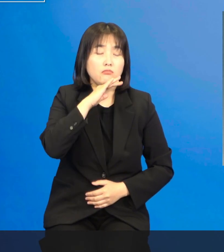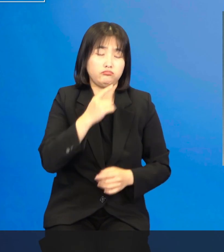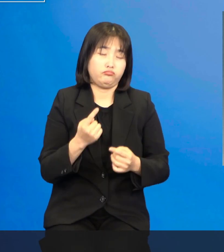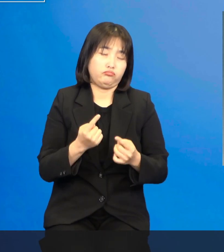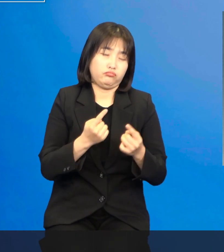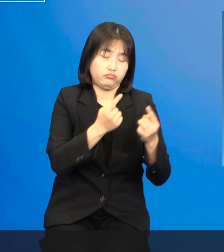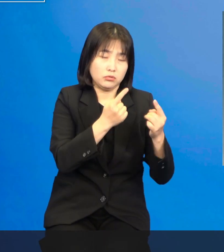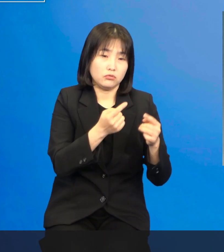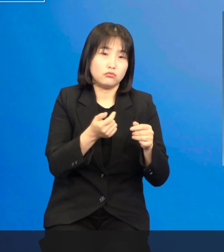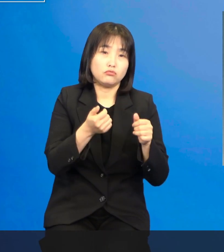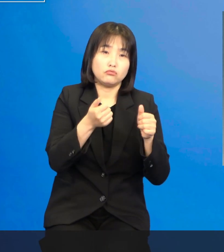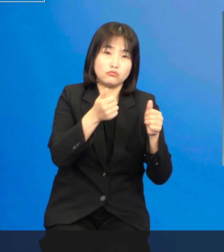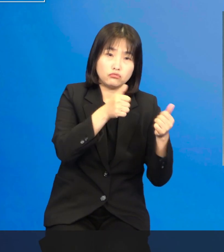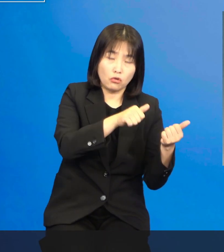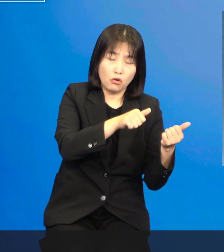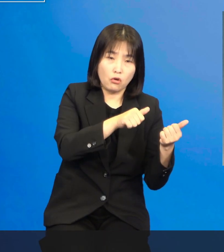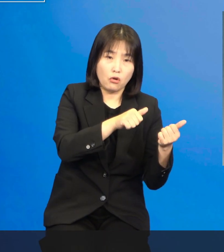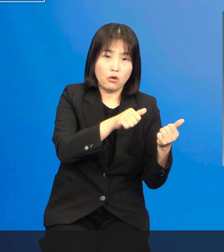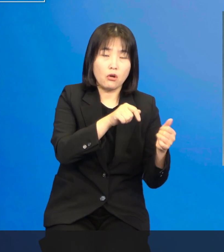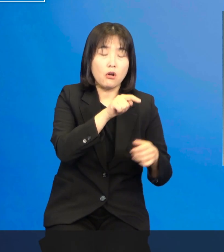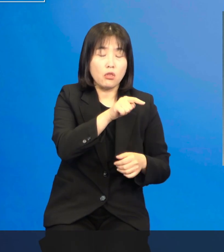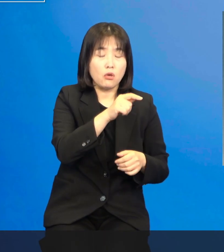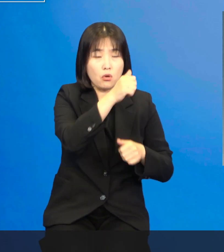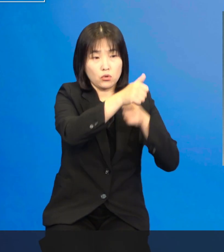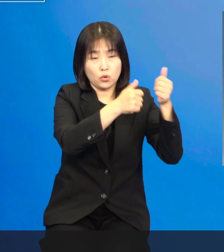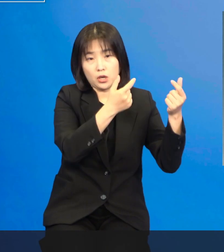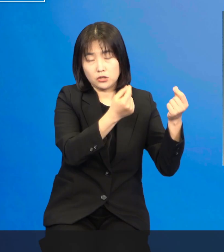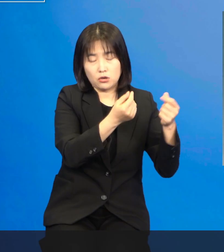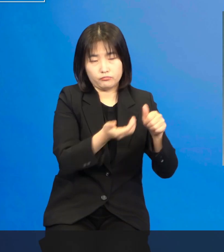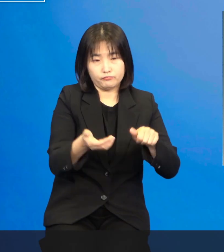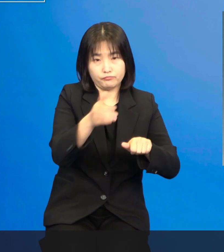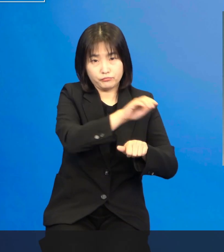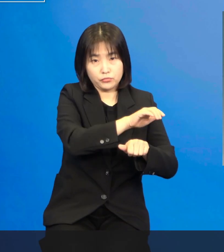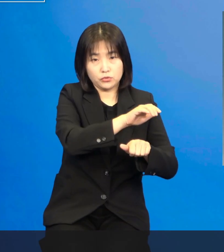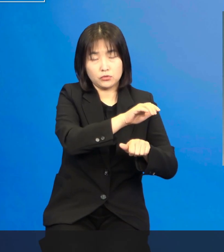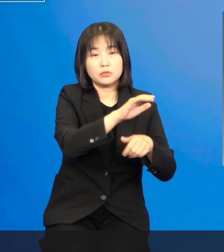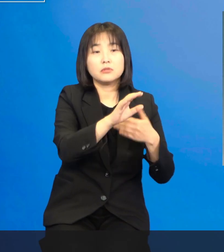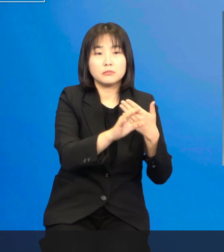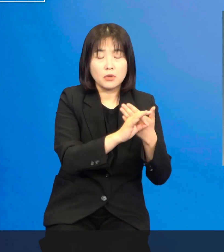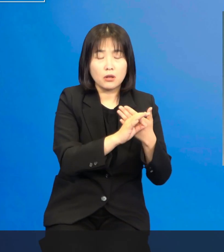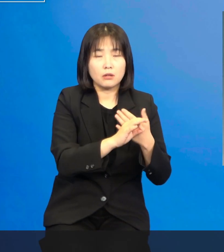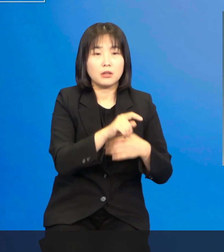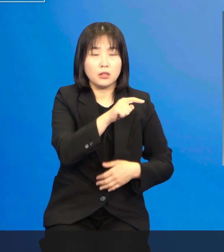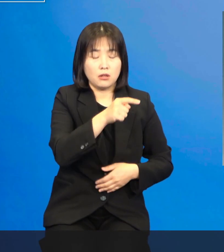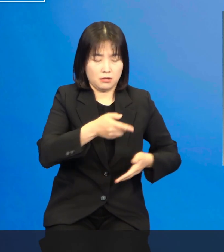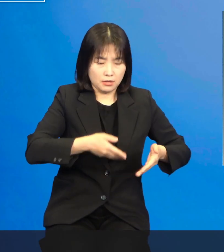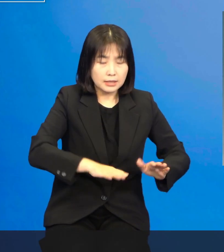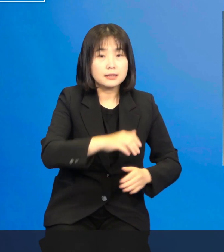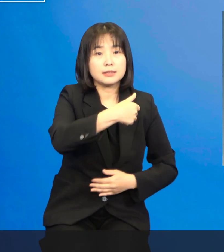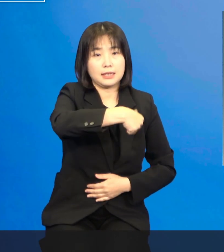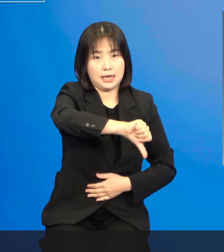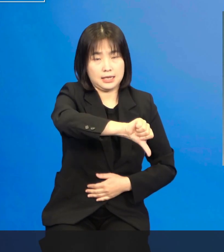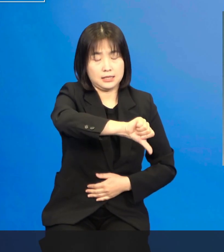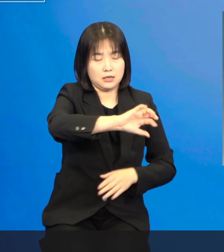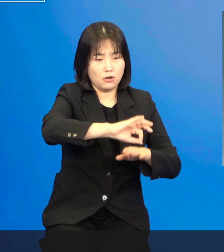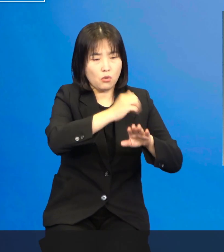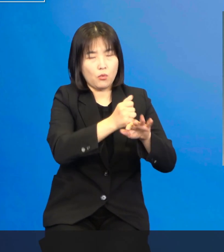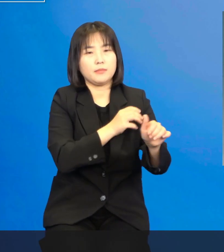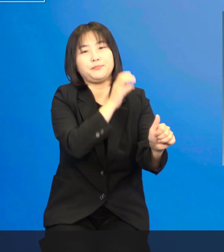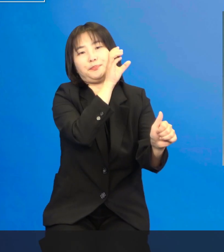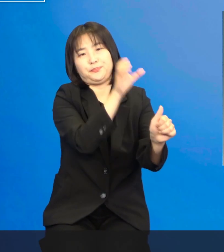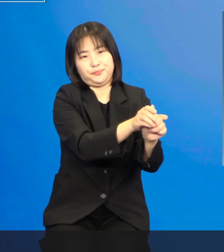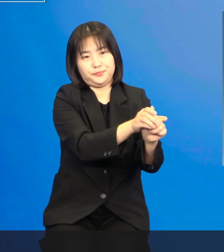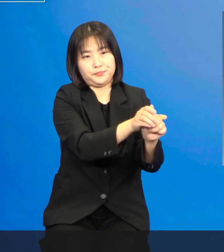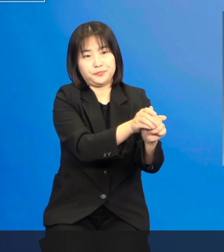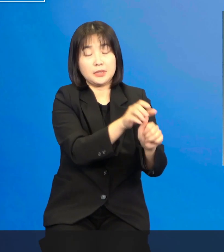생애가 다하여서 내가 너의 조상들과 함께 묻히면 내가 내 몸에서 나올 자식을 후계자로